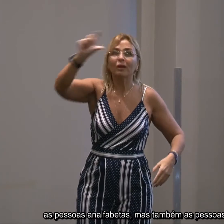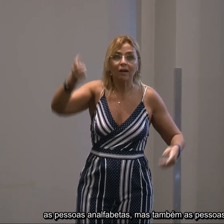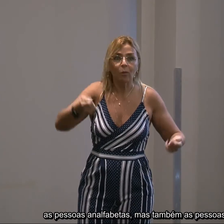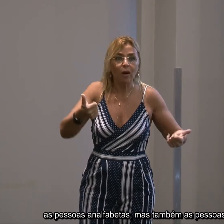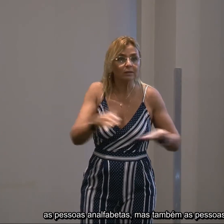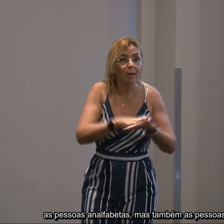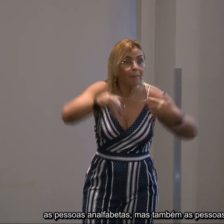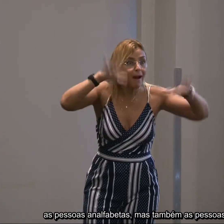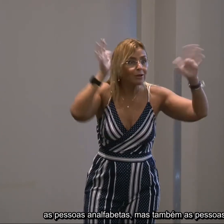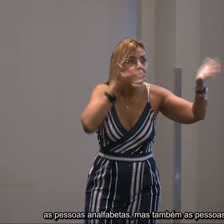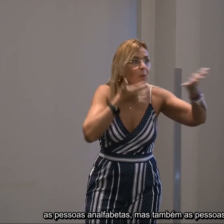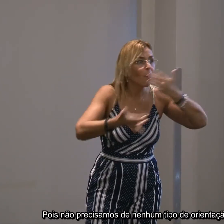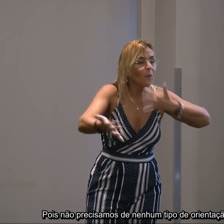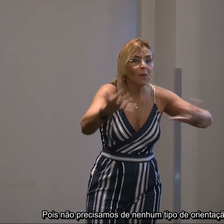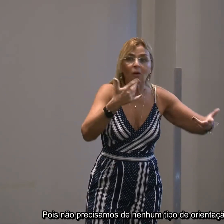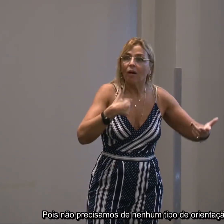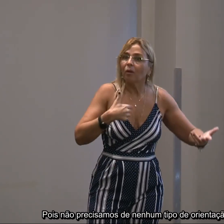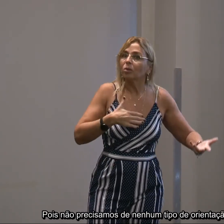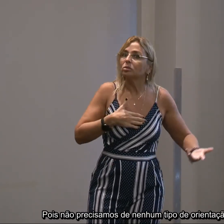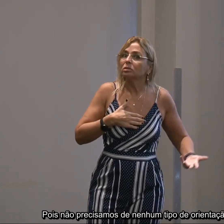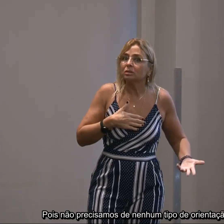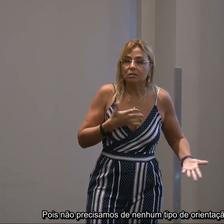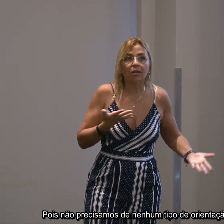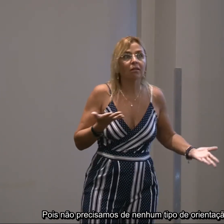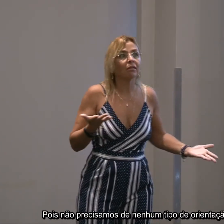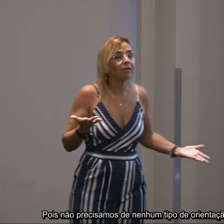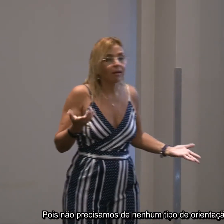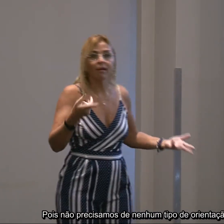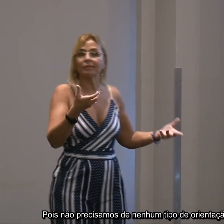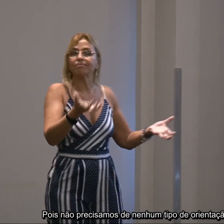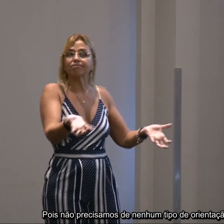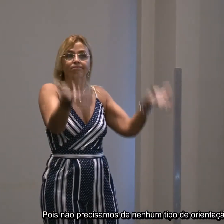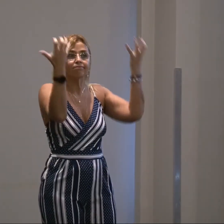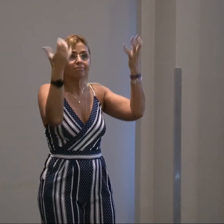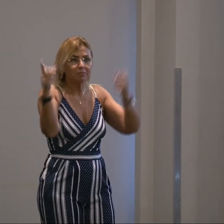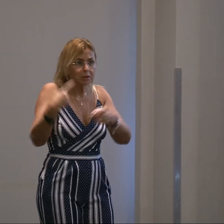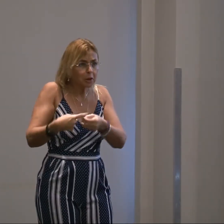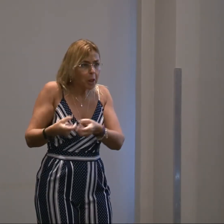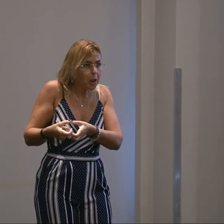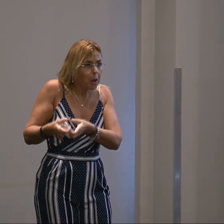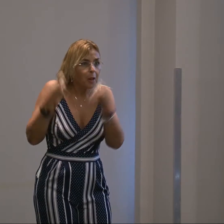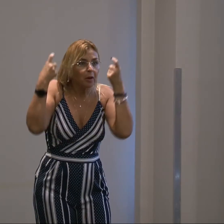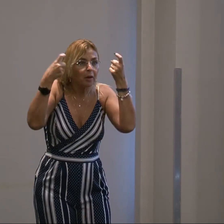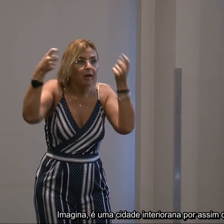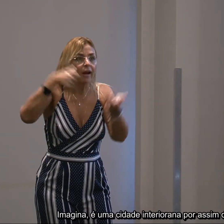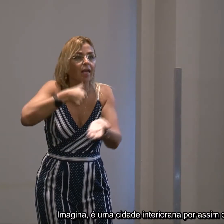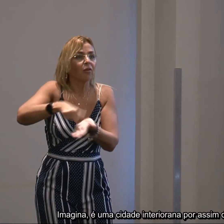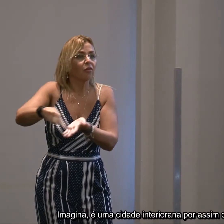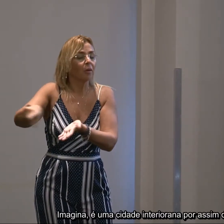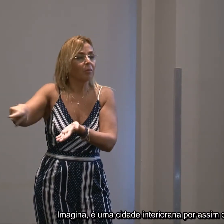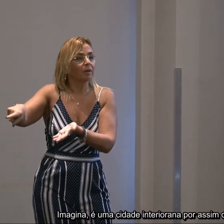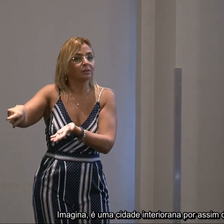mas também as pessoas surdas, porque a gente não precisa de nenhum tipo de orientação falada. Então imaginem, é uma